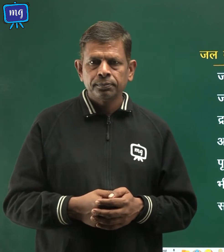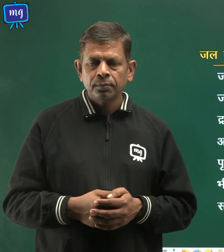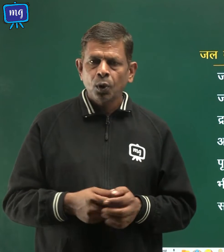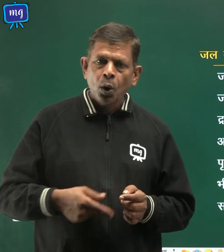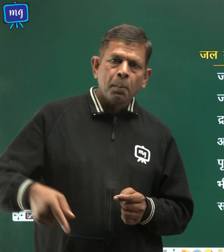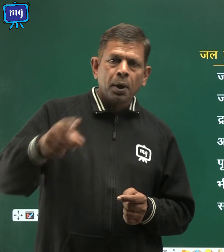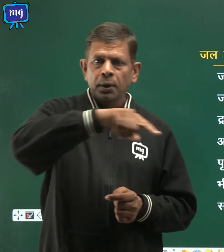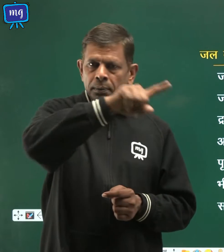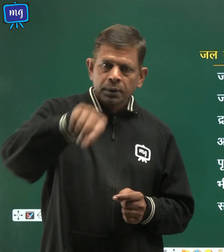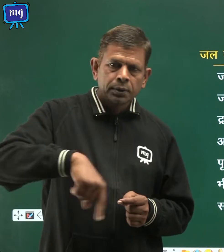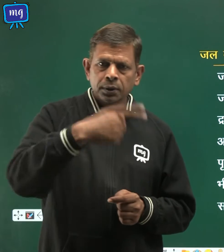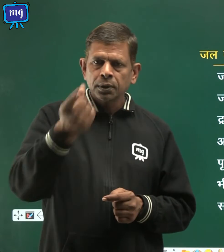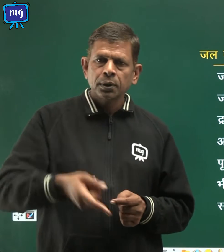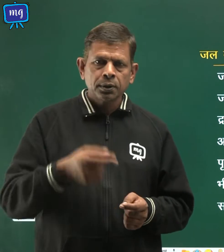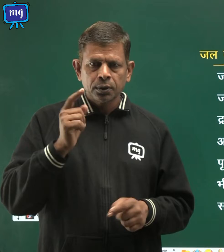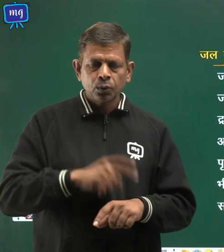परिचक्रण के दौरान